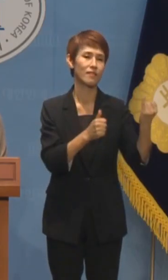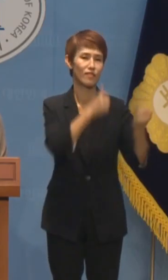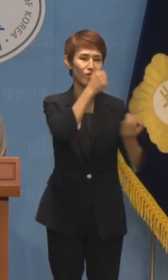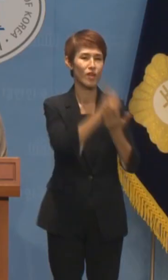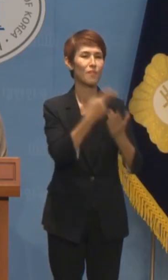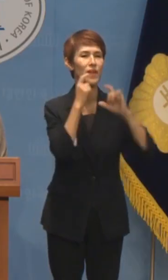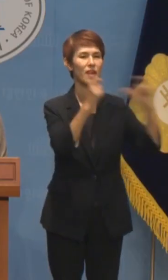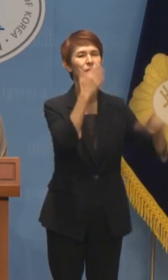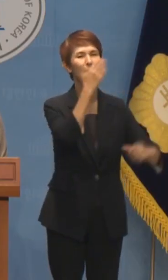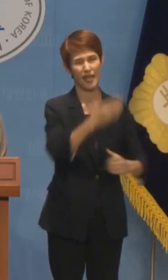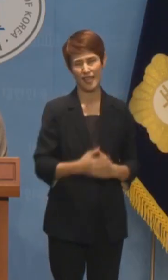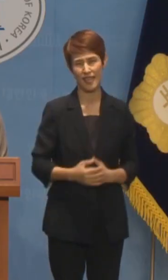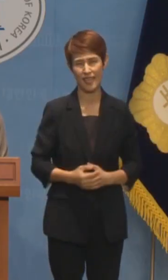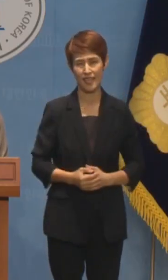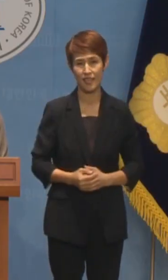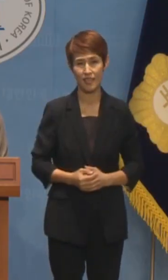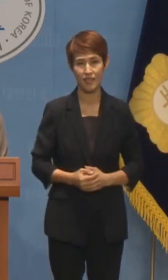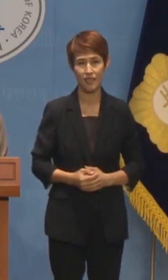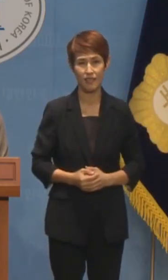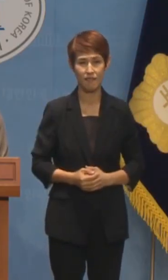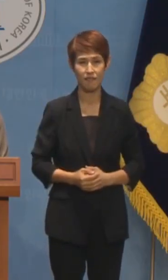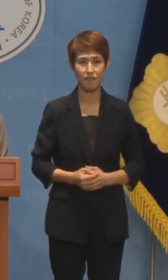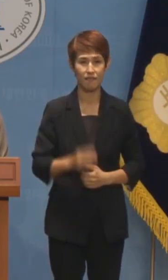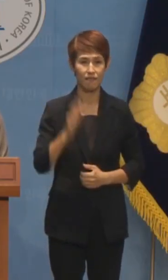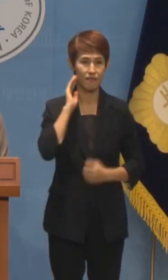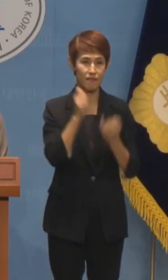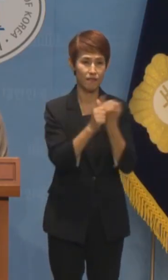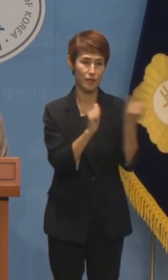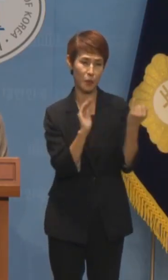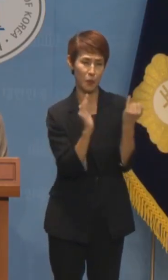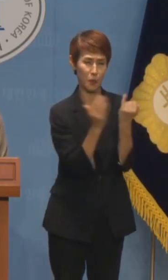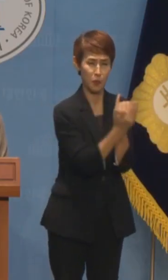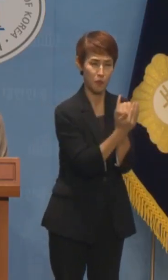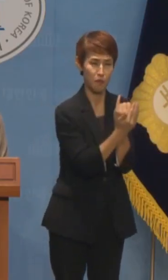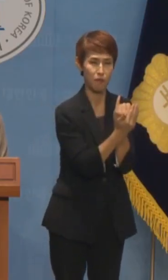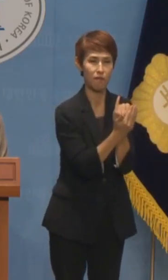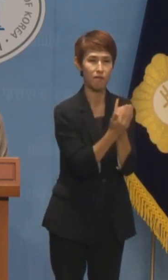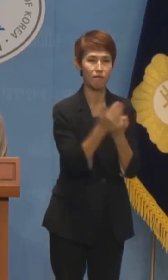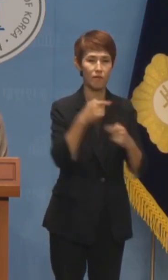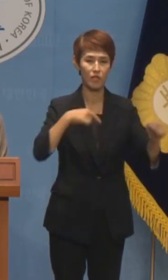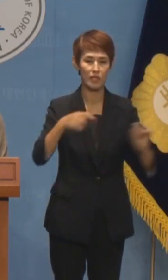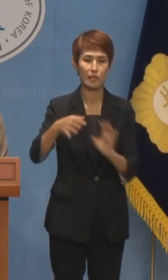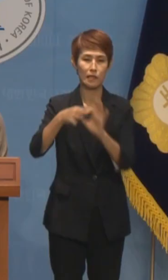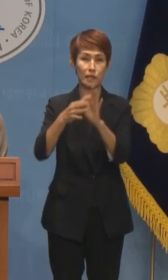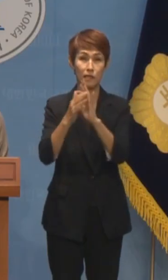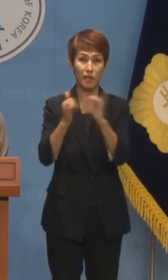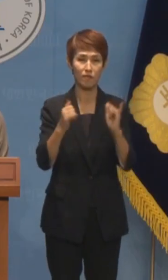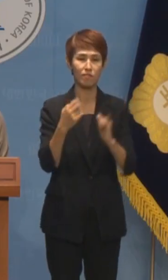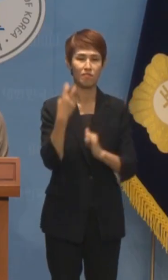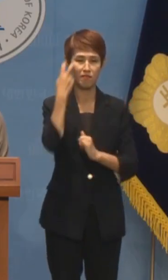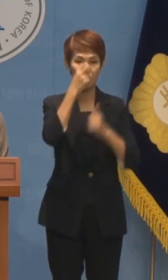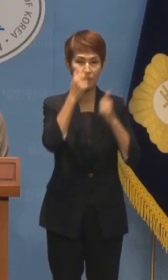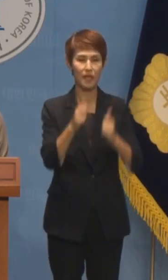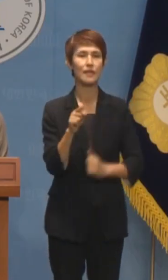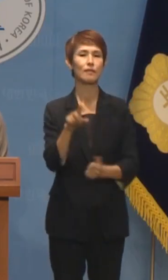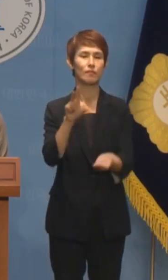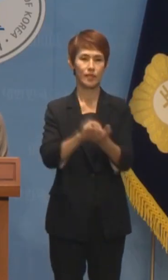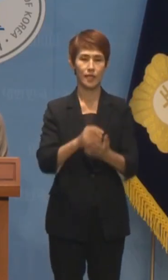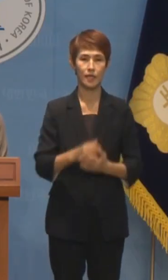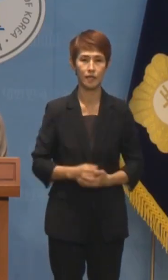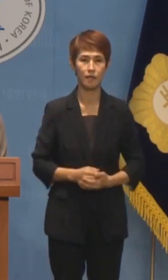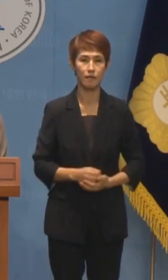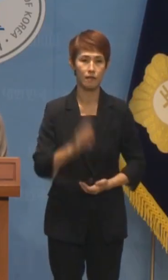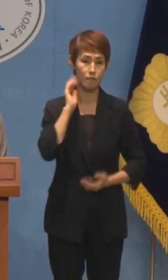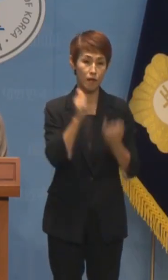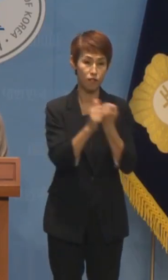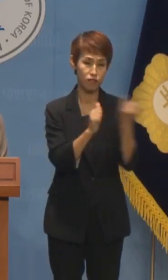때문입니다. 여사님 호위부대를 자임한 정치검찰이 자폭쇼입니다. 김건희 여사에게 면죄부를